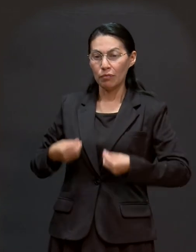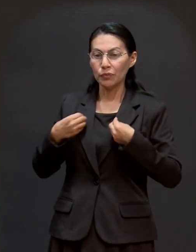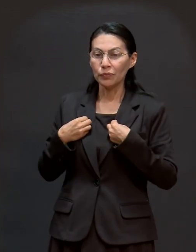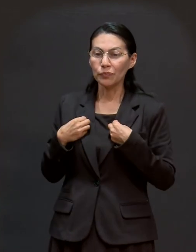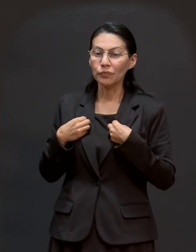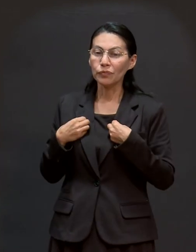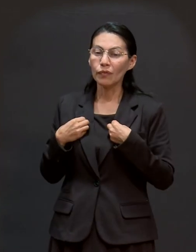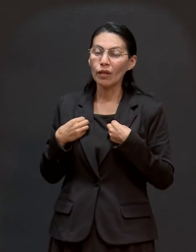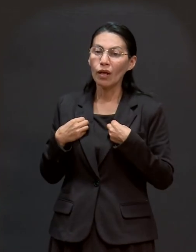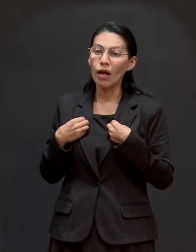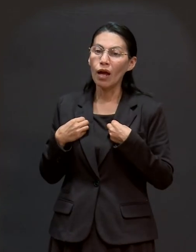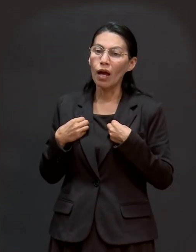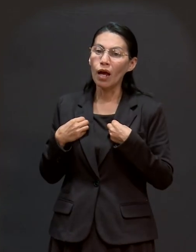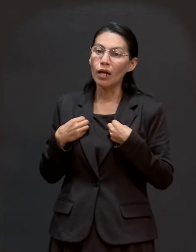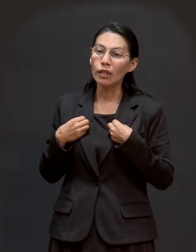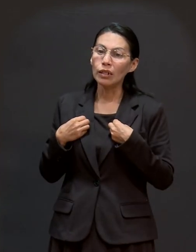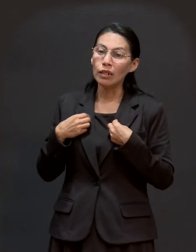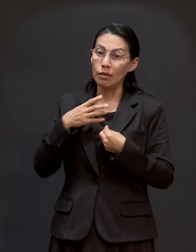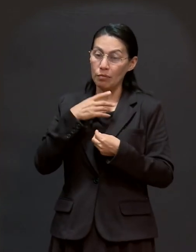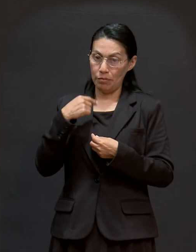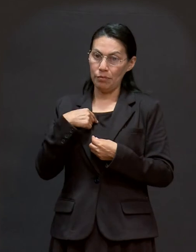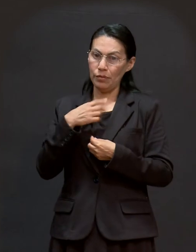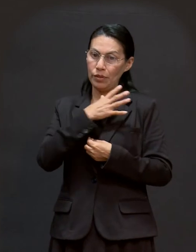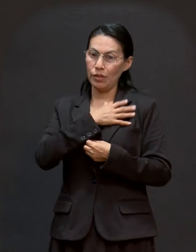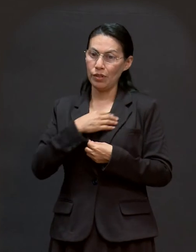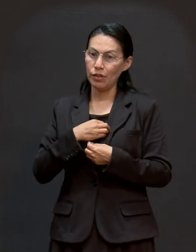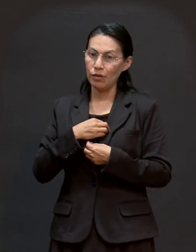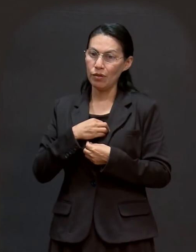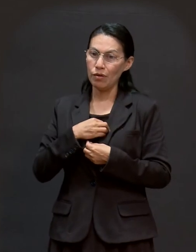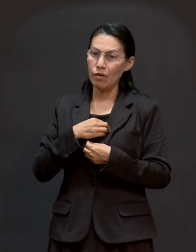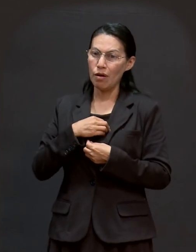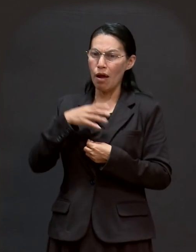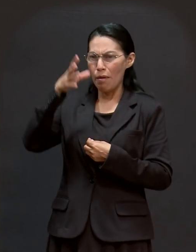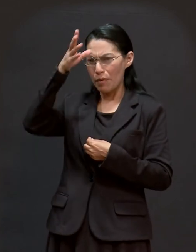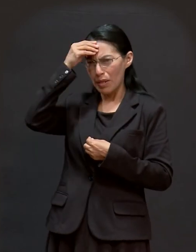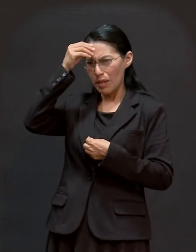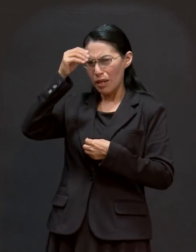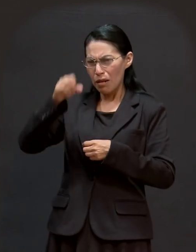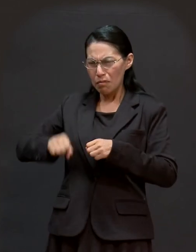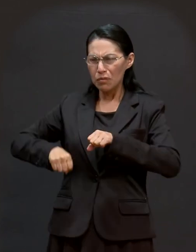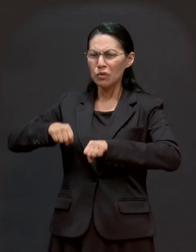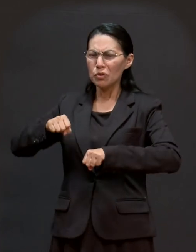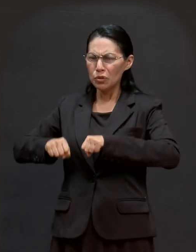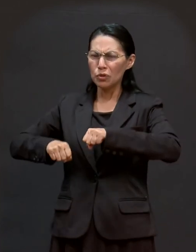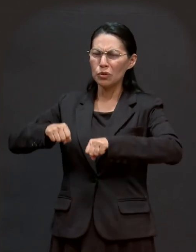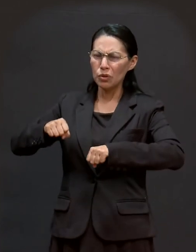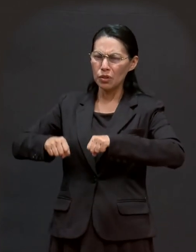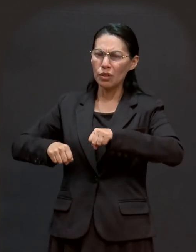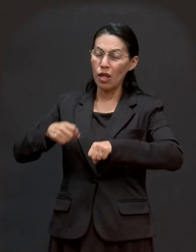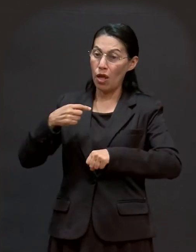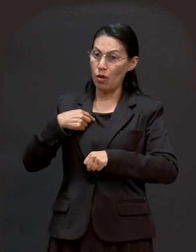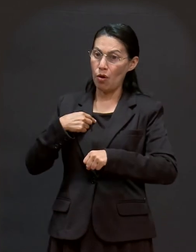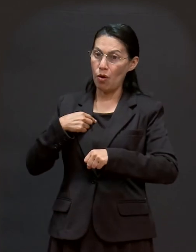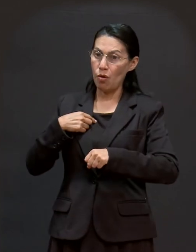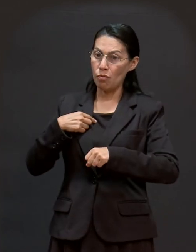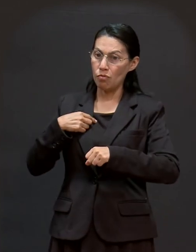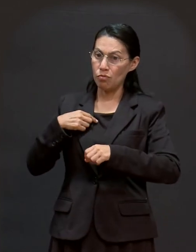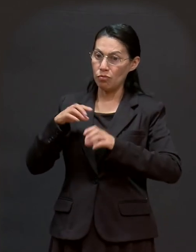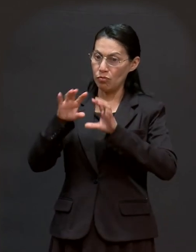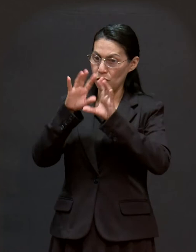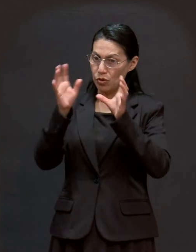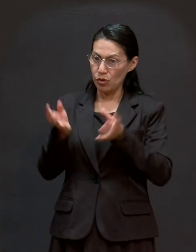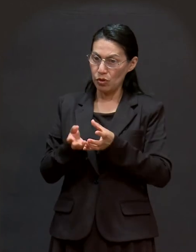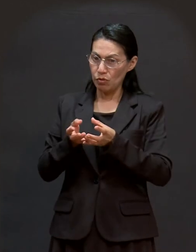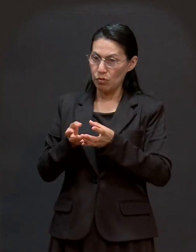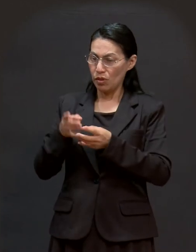estábamos viviendo en montemorelos y el hijo quería aprender a andar en bicicleta y una bicicleta de dos ruedas y me dice quitar las ruedas